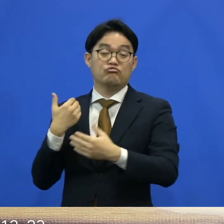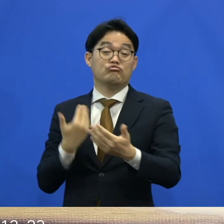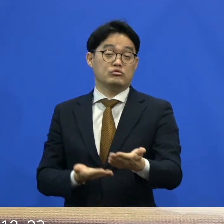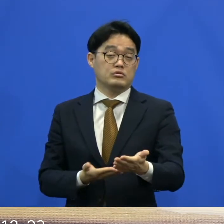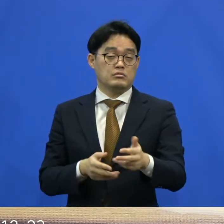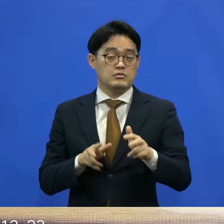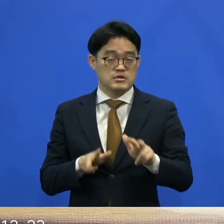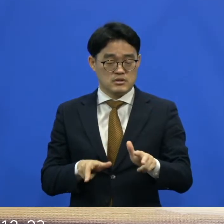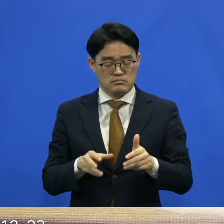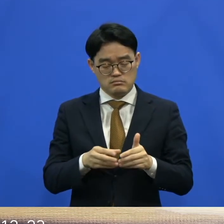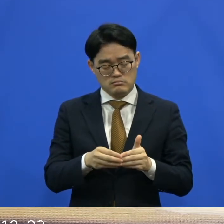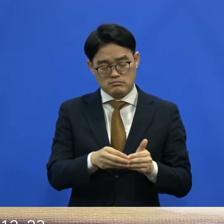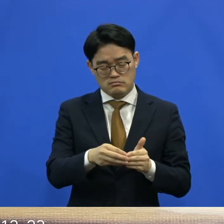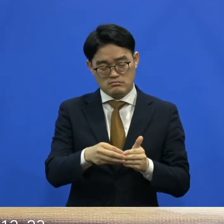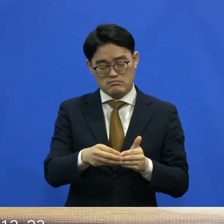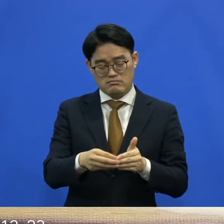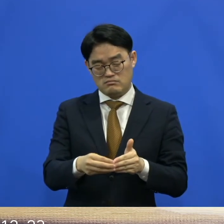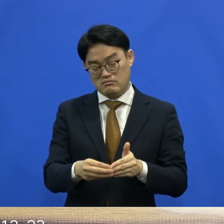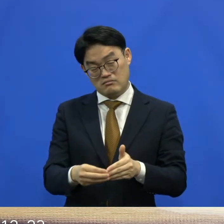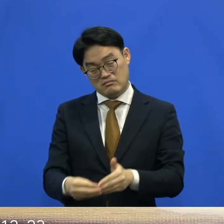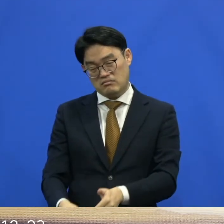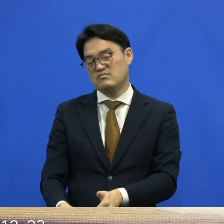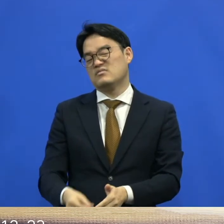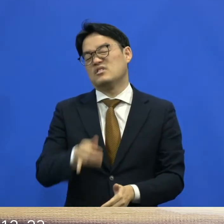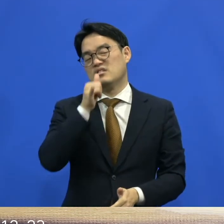자, 요셉은 이